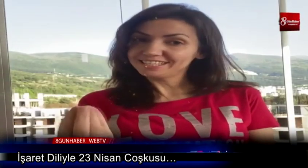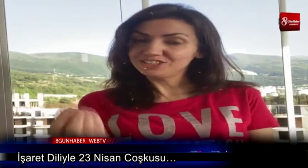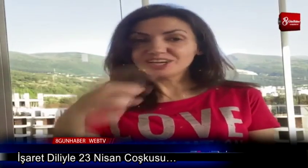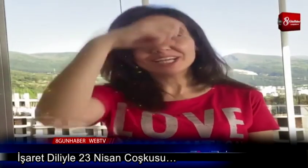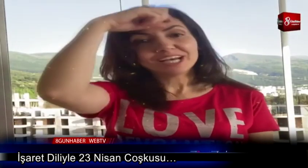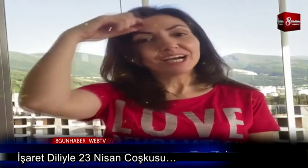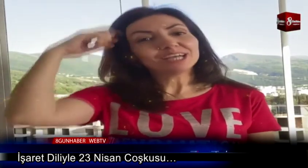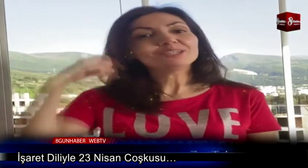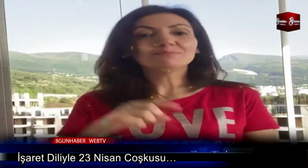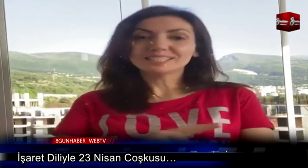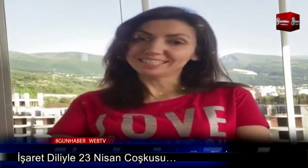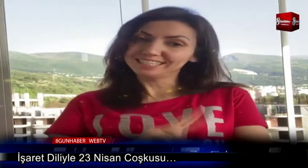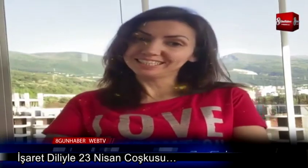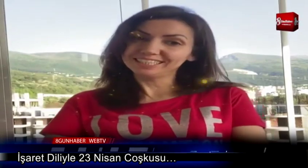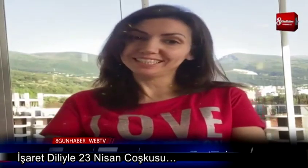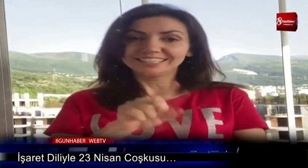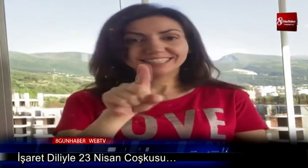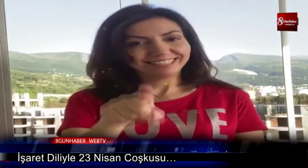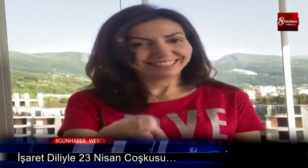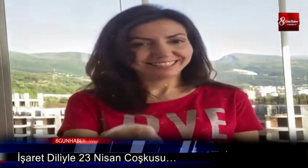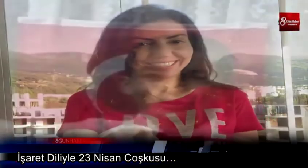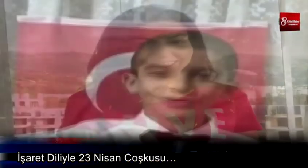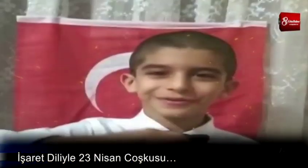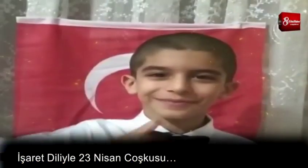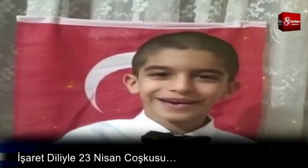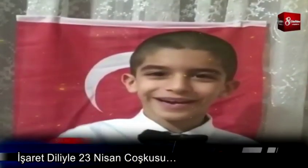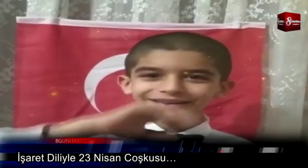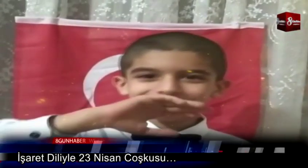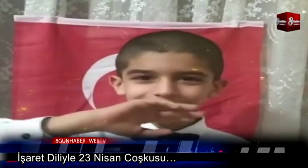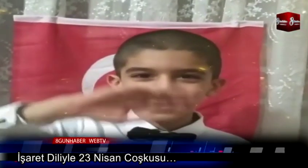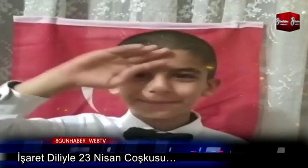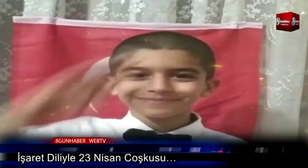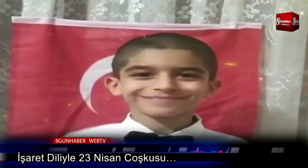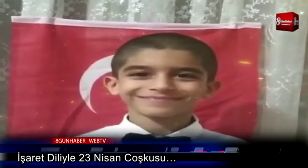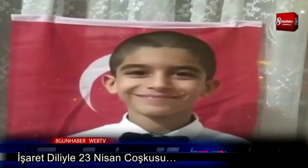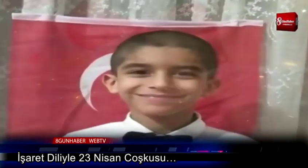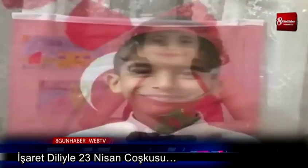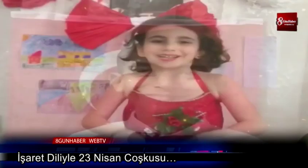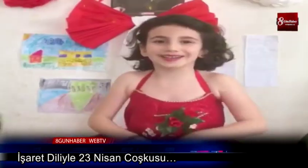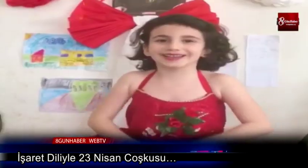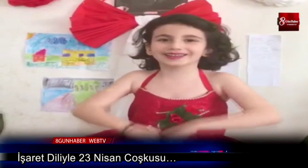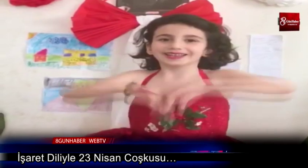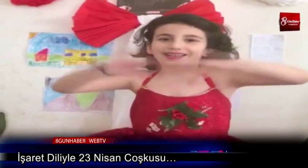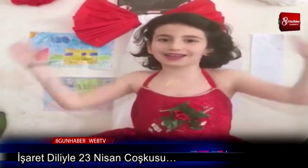sıcak anımsın. Bugün bayram, erken kalkın çocuklar,